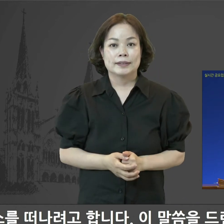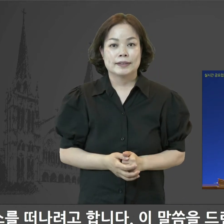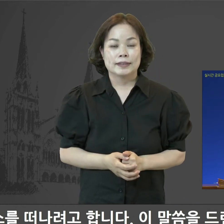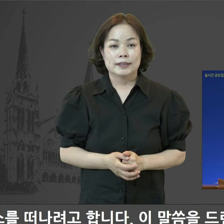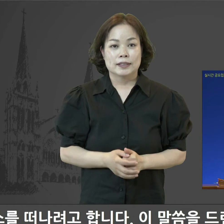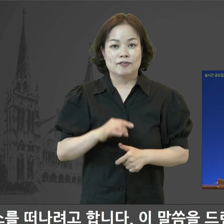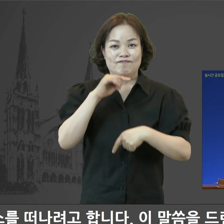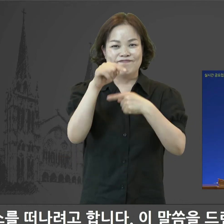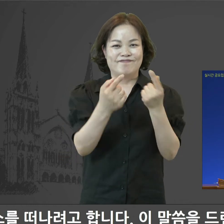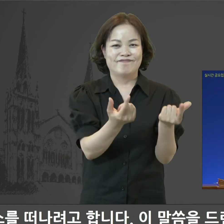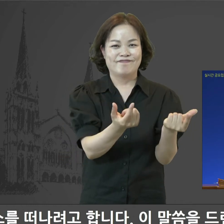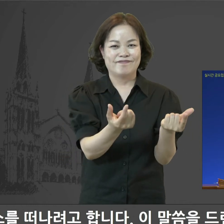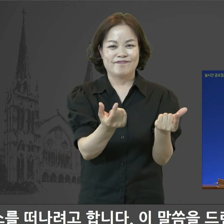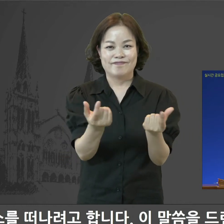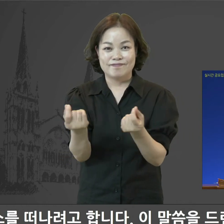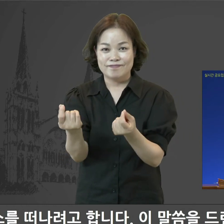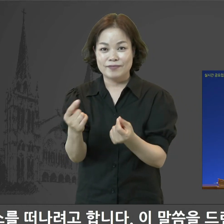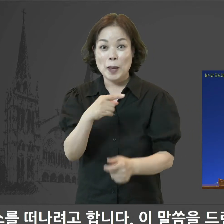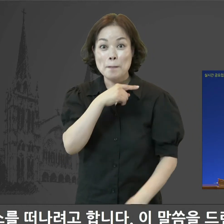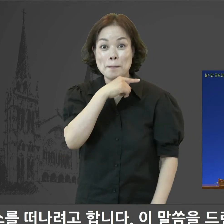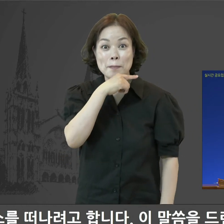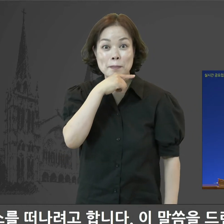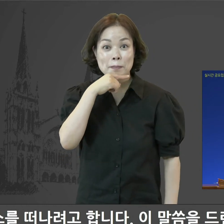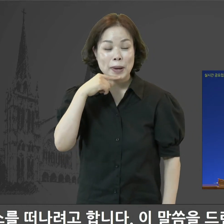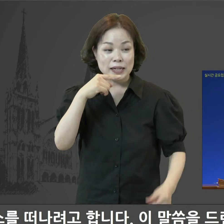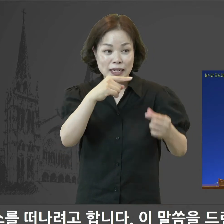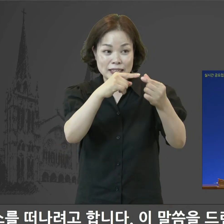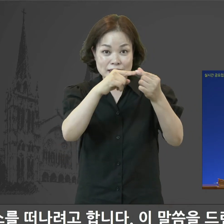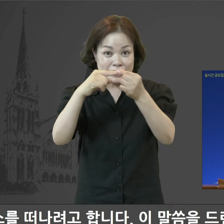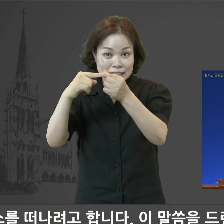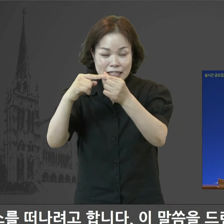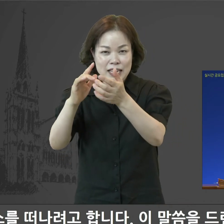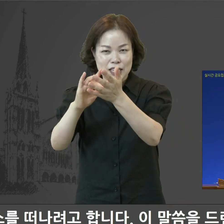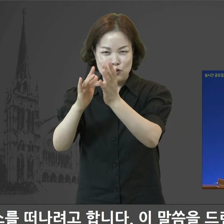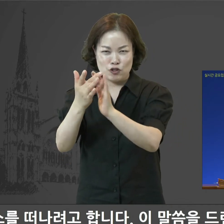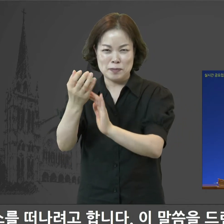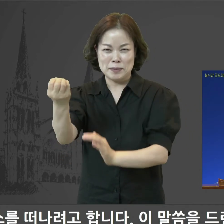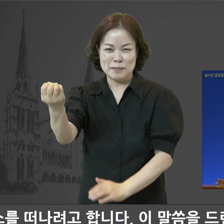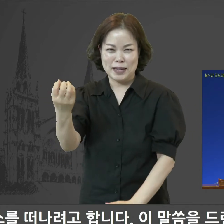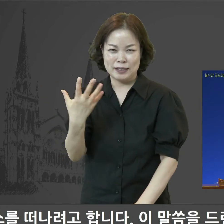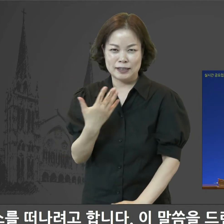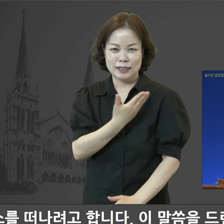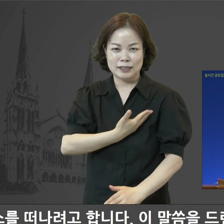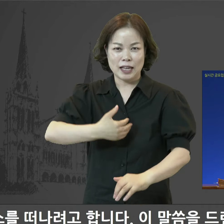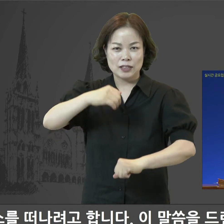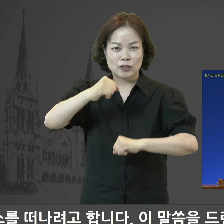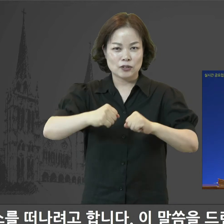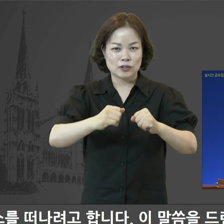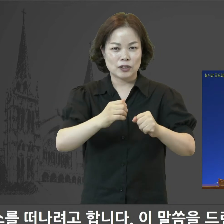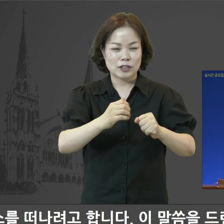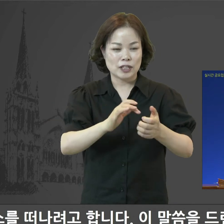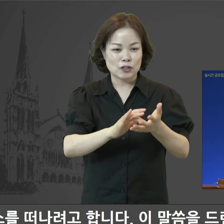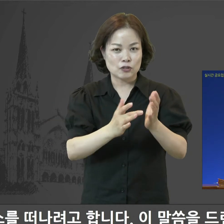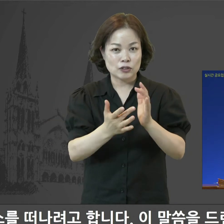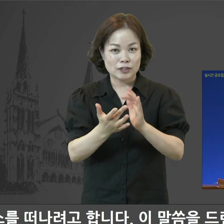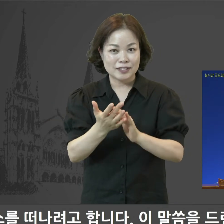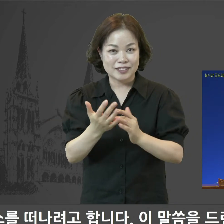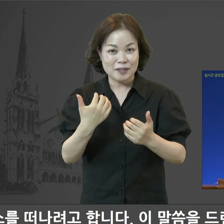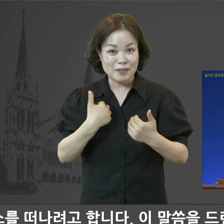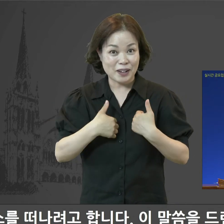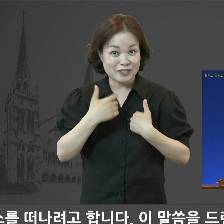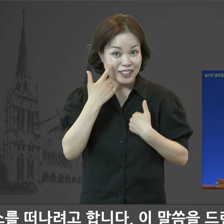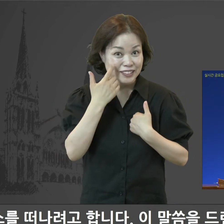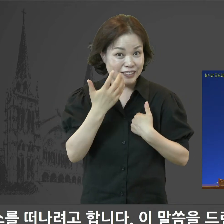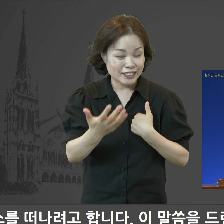자, 읽을 준비 되셨죠? 빨간 글자네요. 예수님 말씀이네요. 사도행전에 예수님 말씀 나오니까 반가우시지